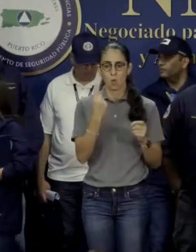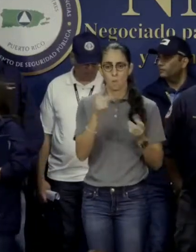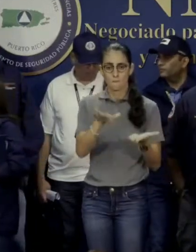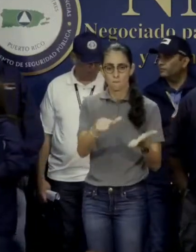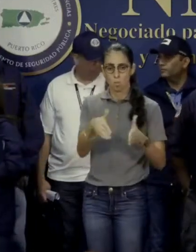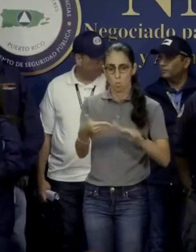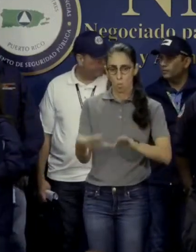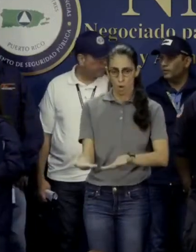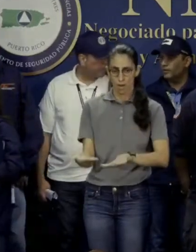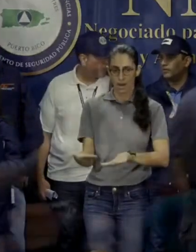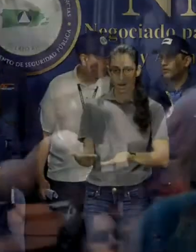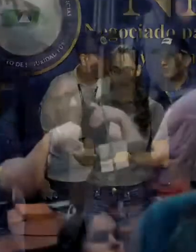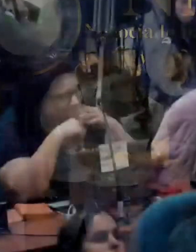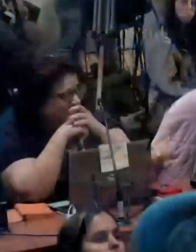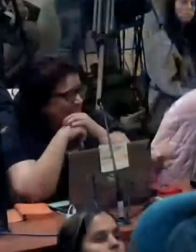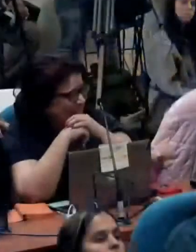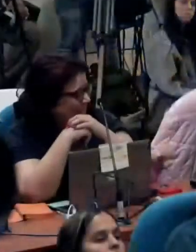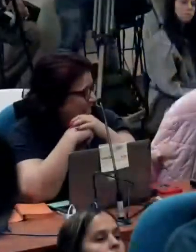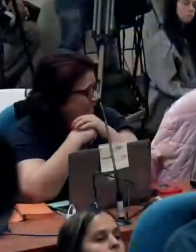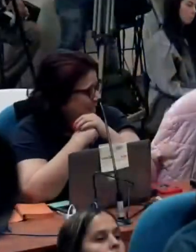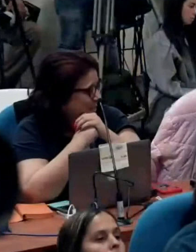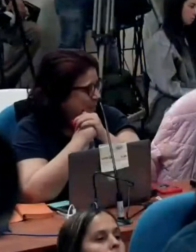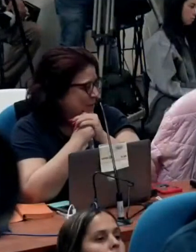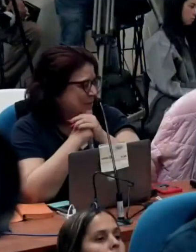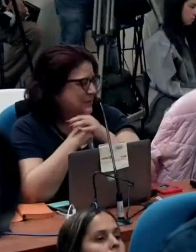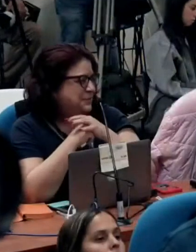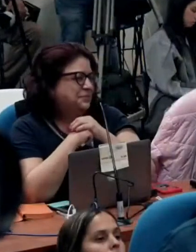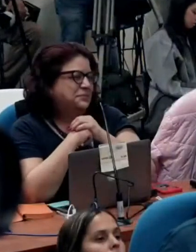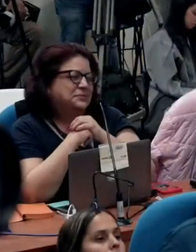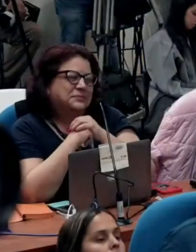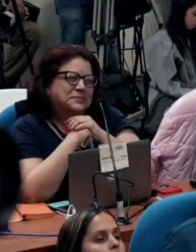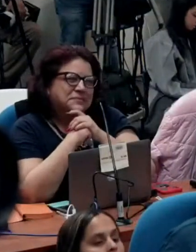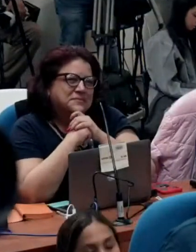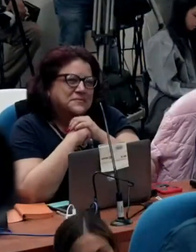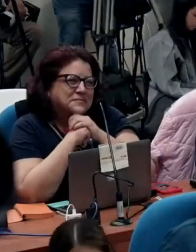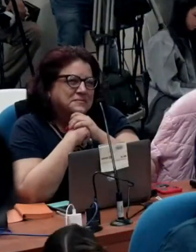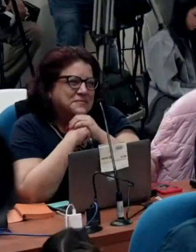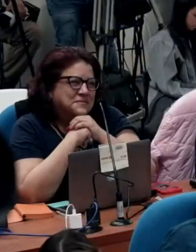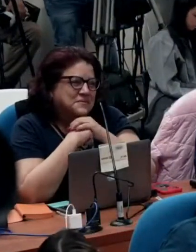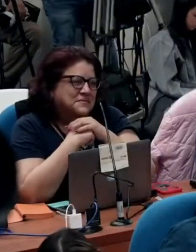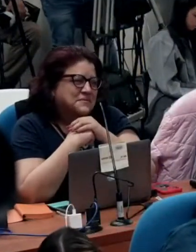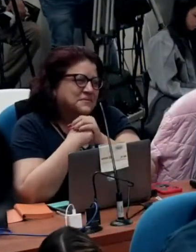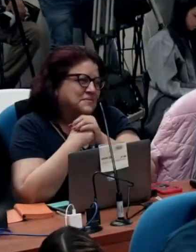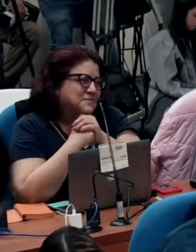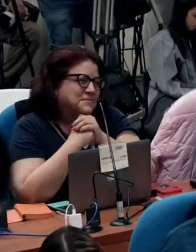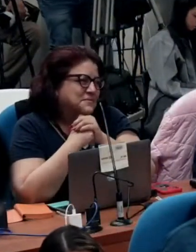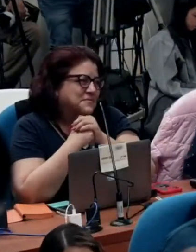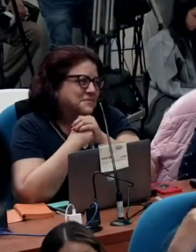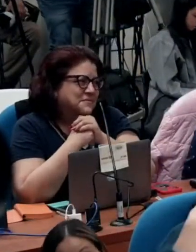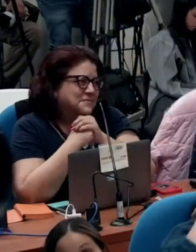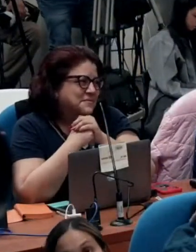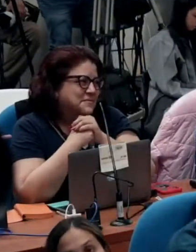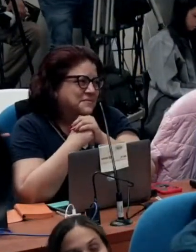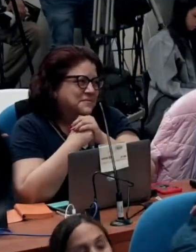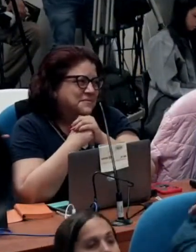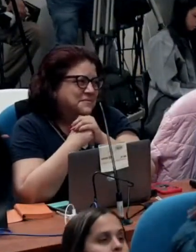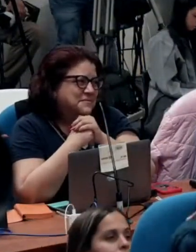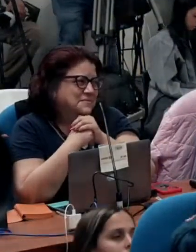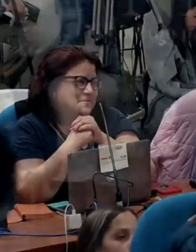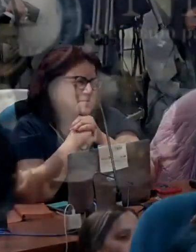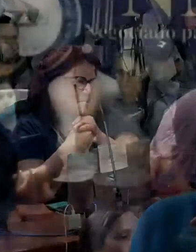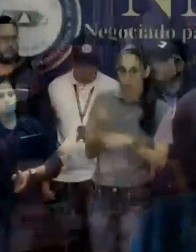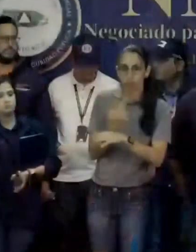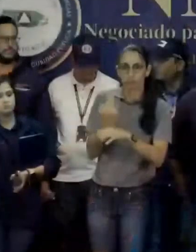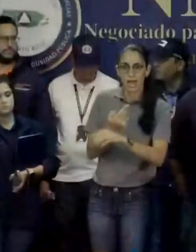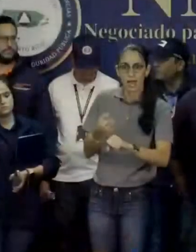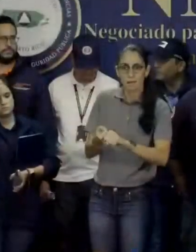a consecuencia de una explosión de generador eléctrico y si considera si las personas creen que la gente está utilizando correctamente las plantas.